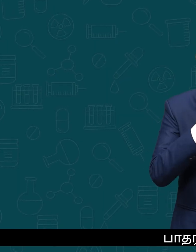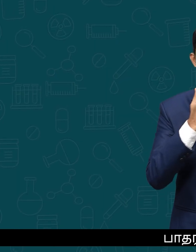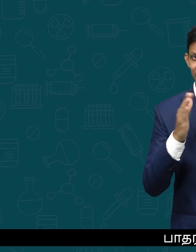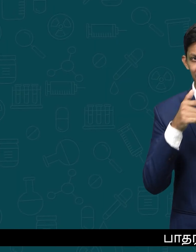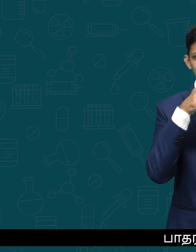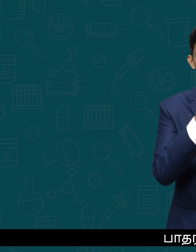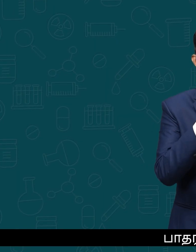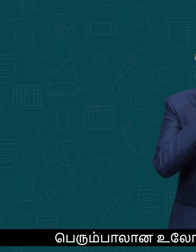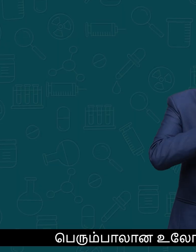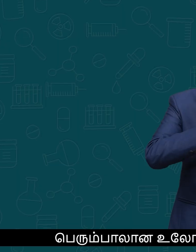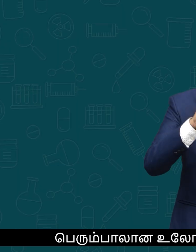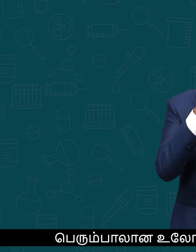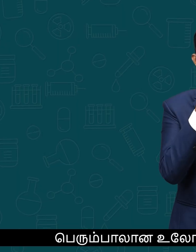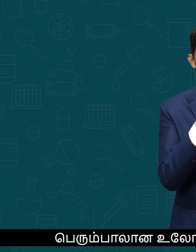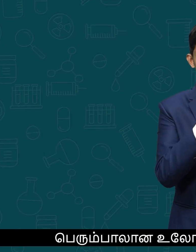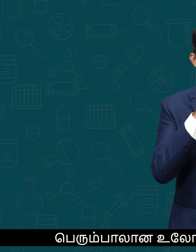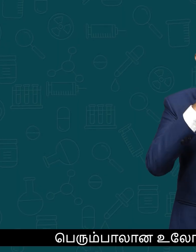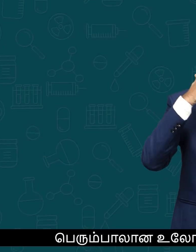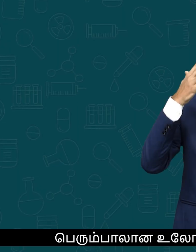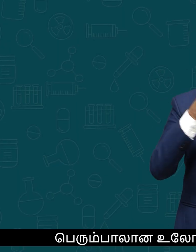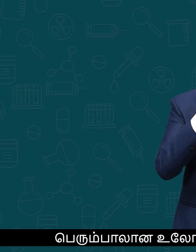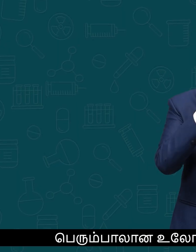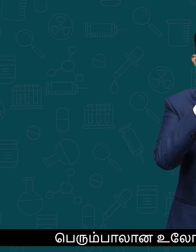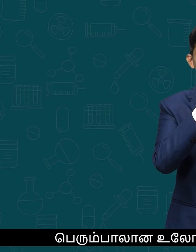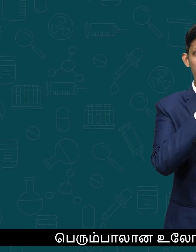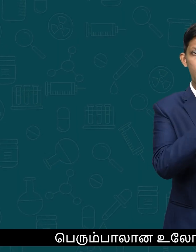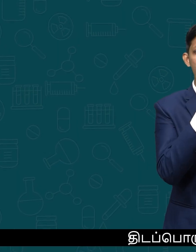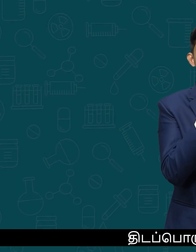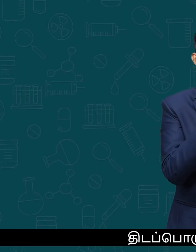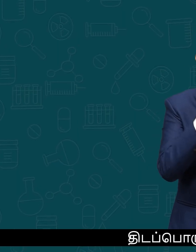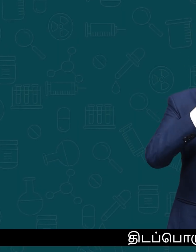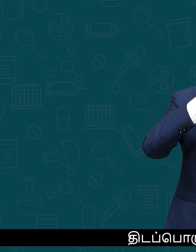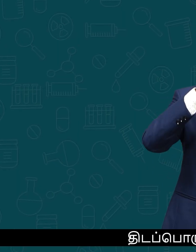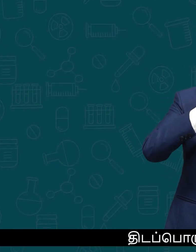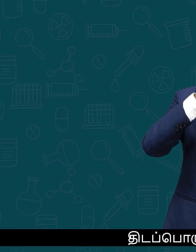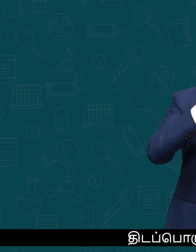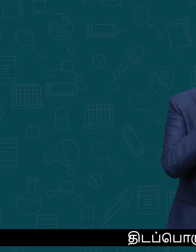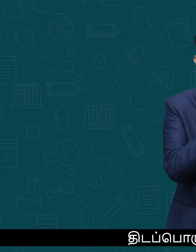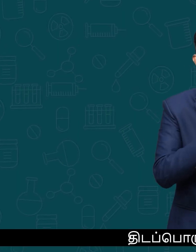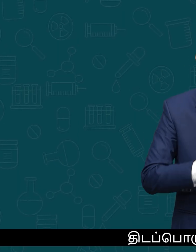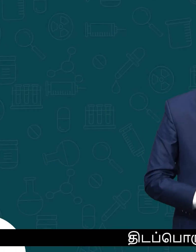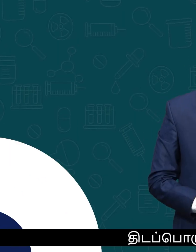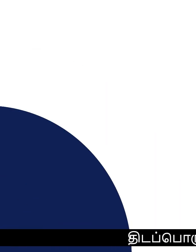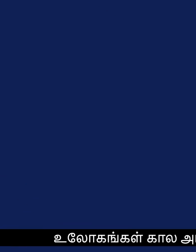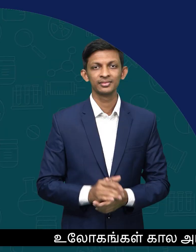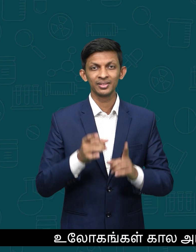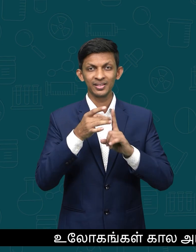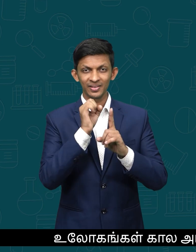பாதரசத்தை தவிர பெரும்பாலான உலோகங்கள் அறை வெப்பநிலையில் திடப்பொருளாக இருக்கின்றன. உலோகங்கள்